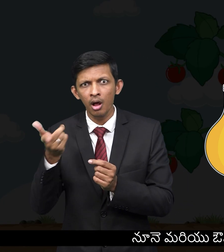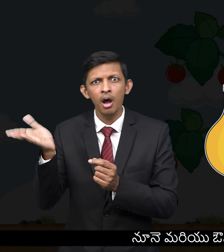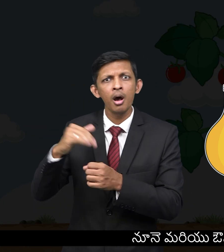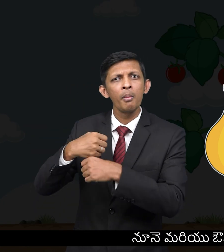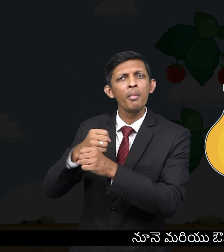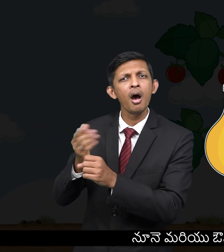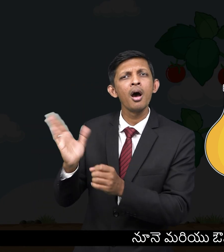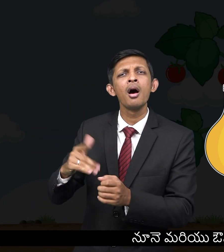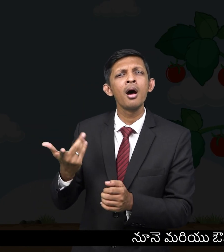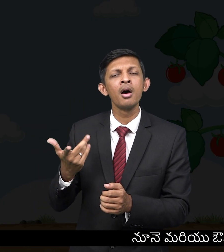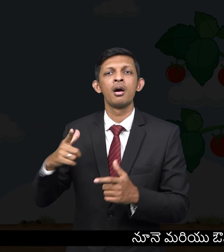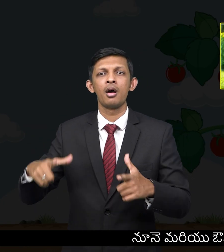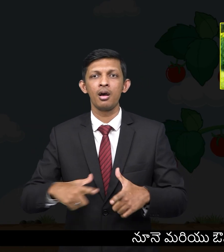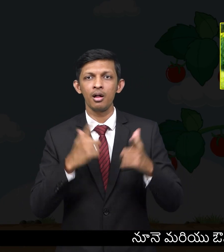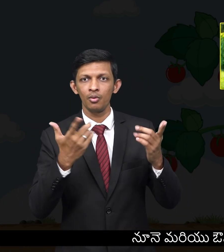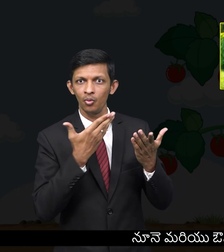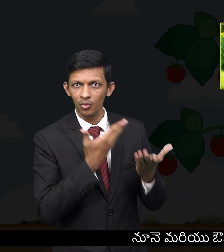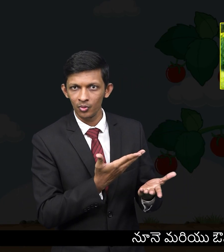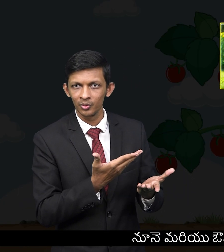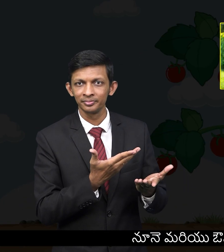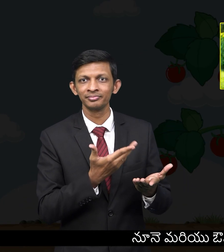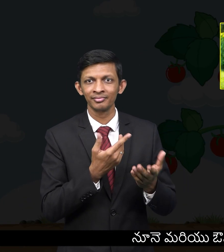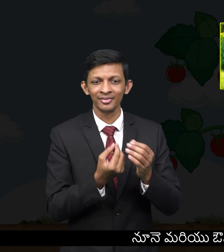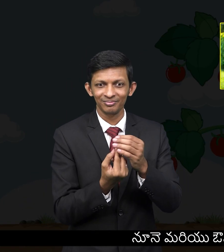నూనె మరియు ఔషధాలు లభిస్తాయి.